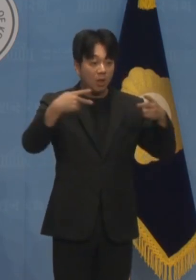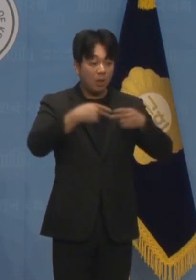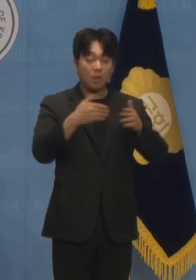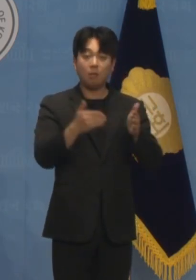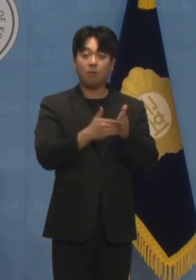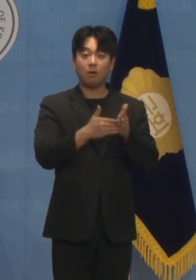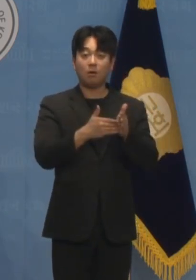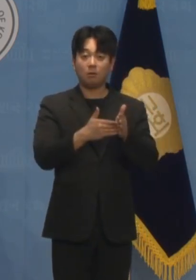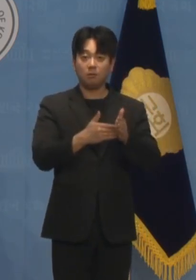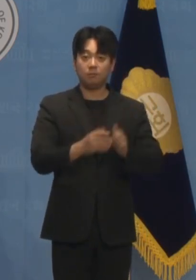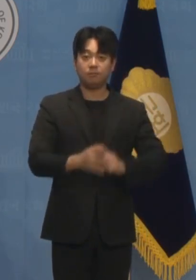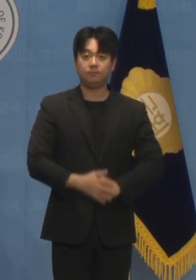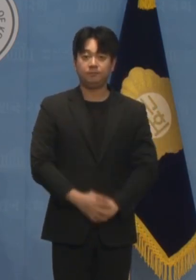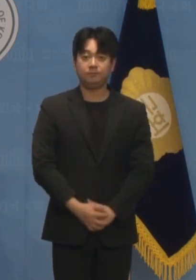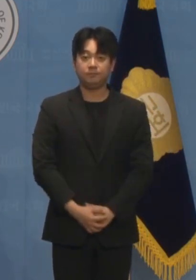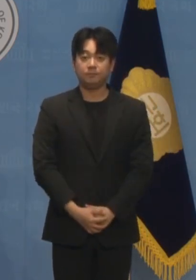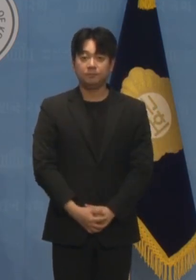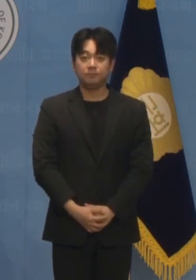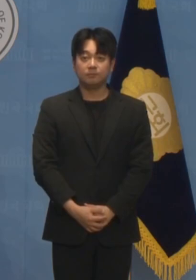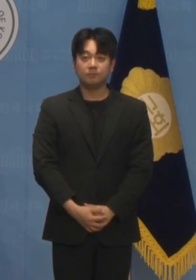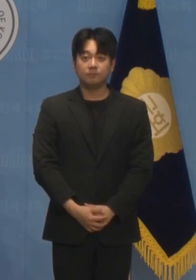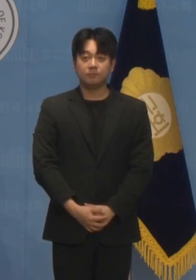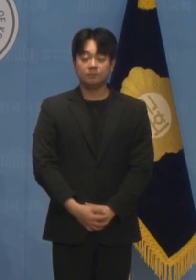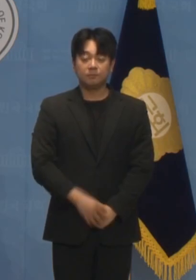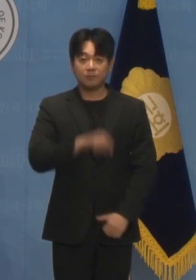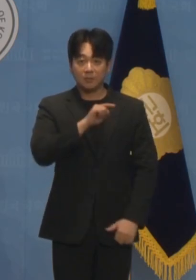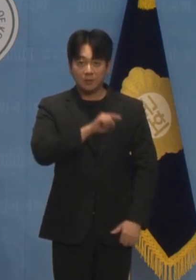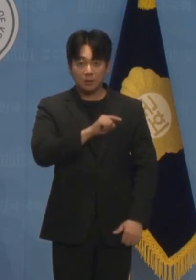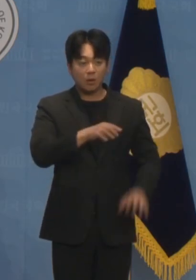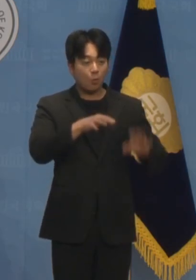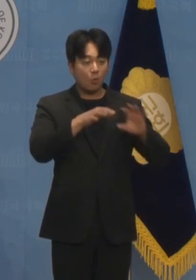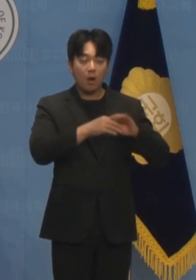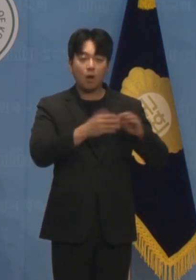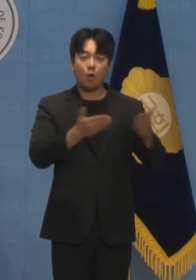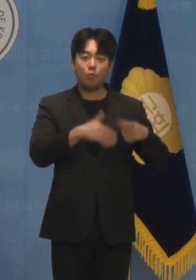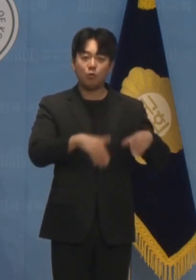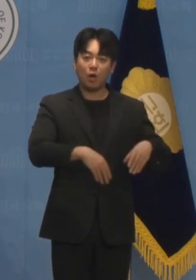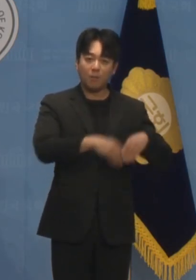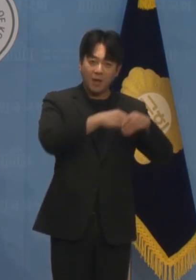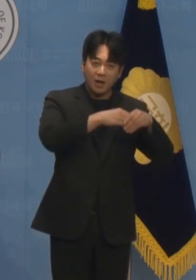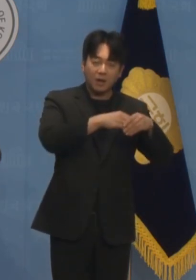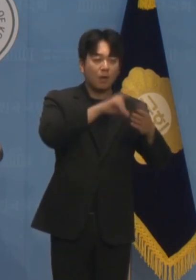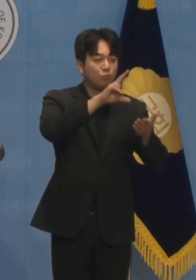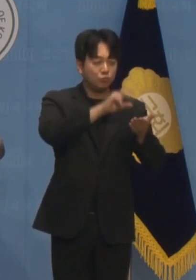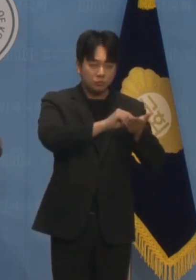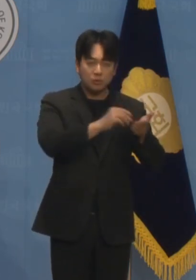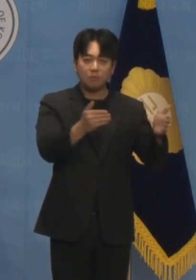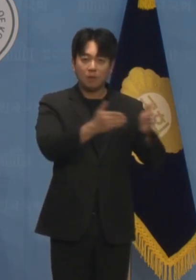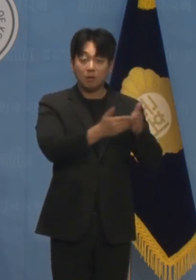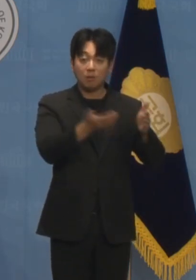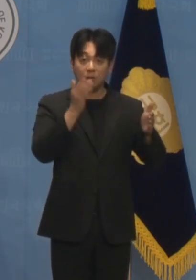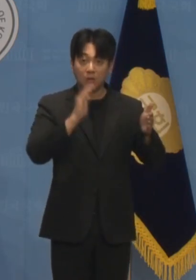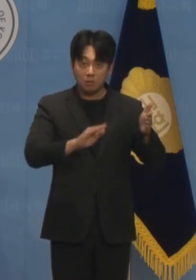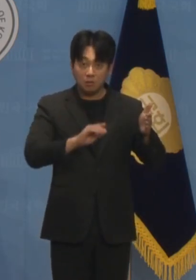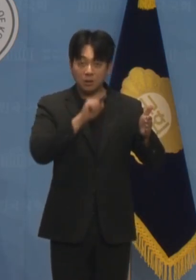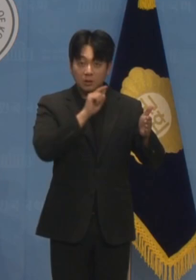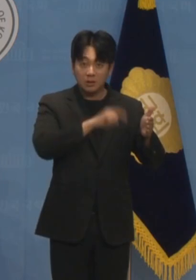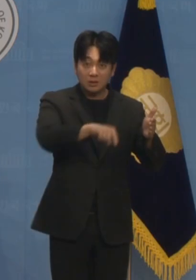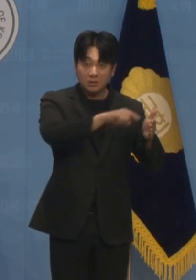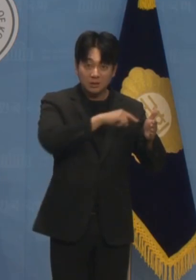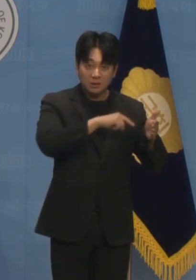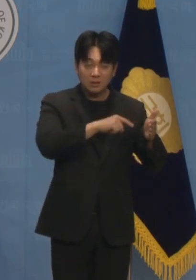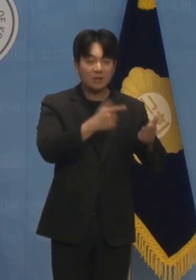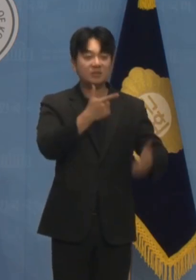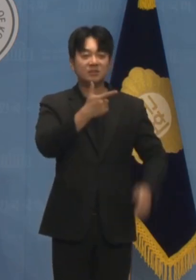대한체육회는 신 회장의 명주병원과 업무 협약까지 체결했는데 어떻게 이런 사람이 사격연맹 회장이